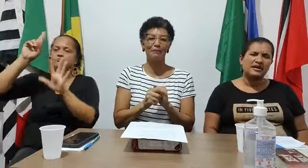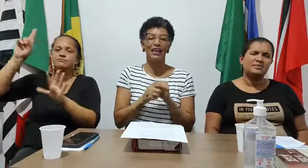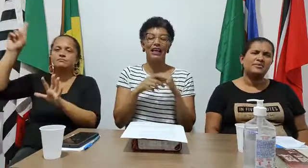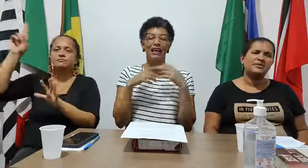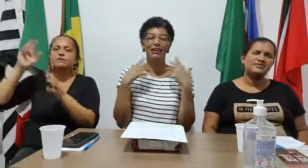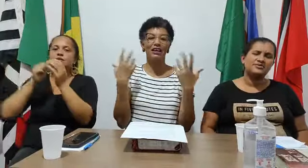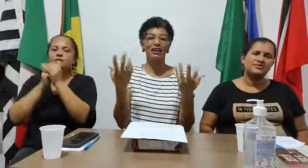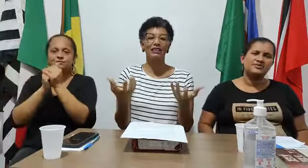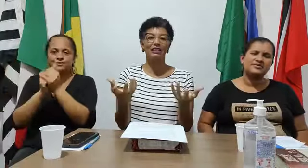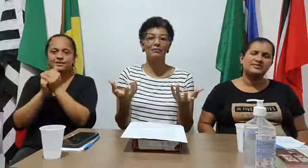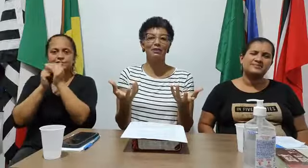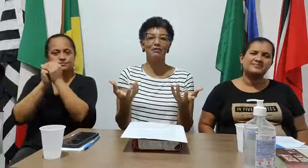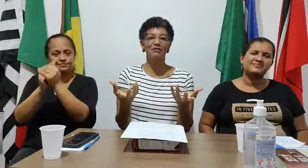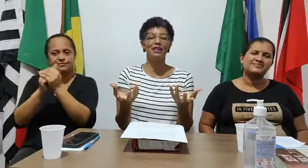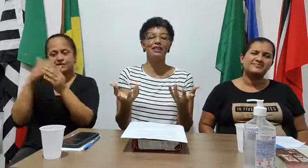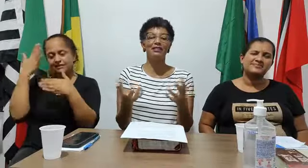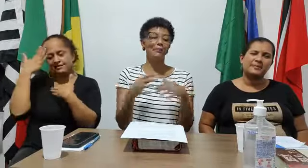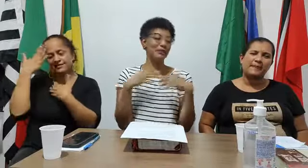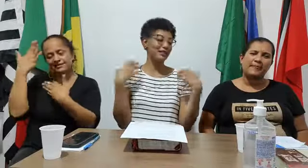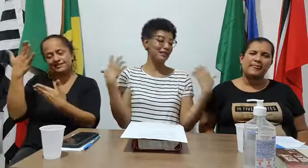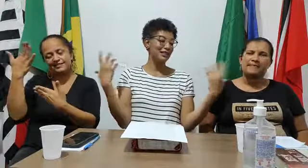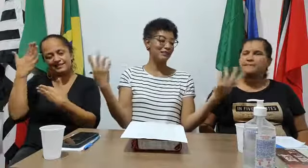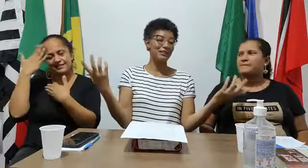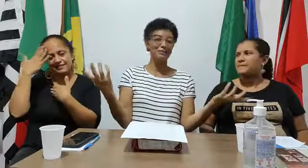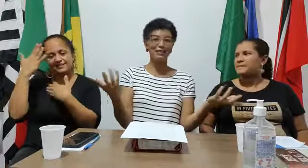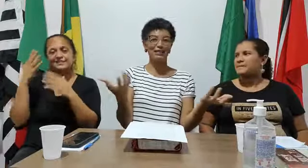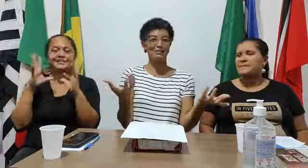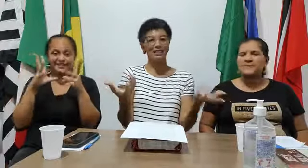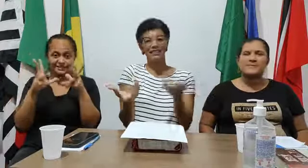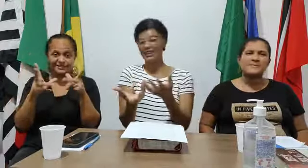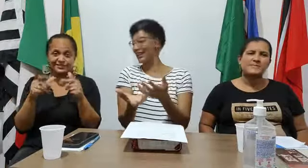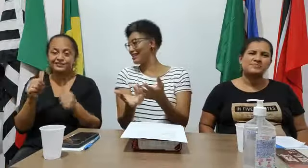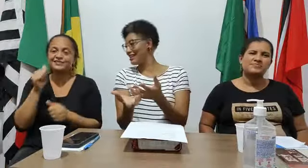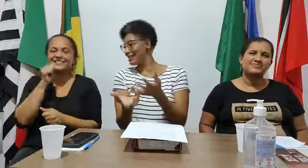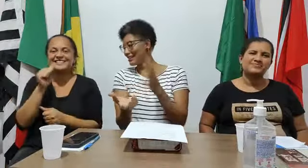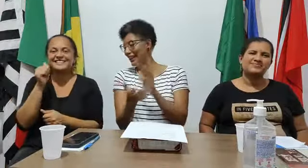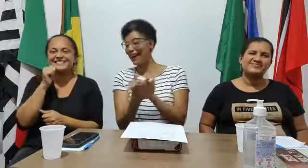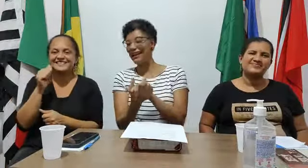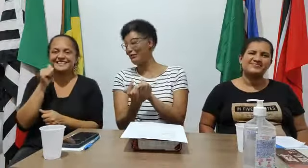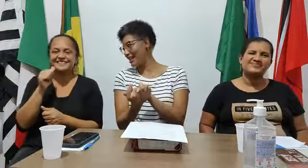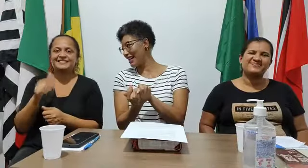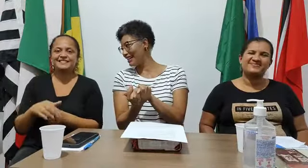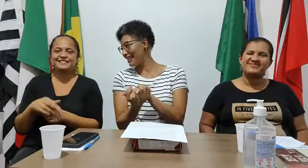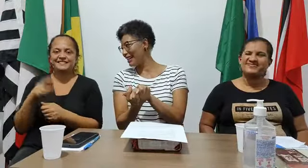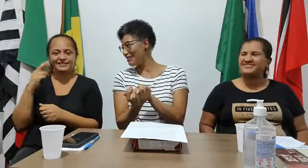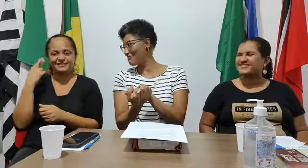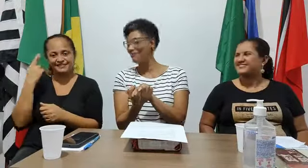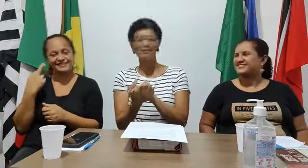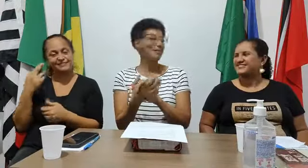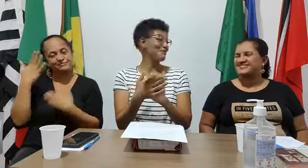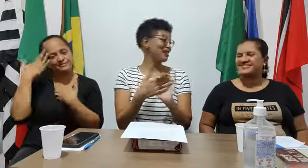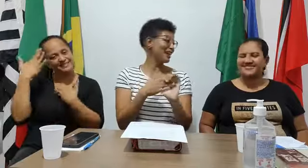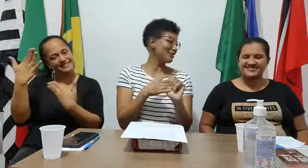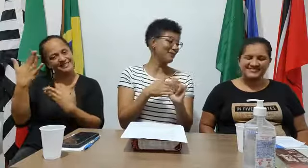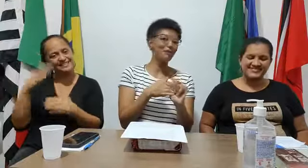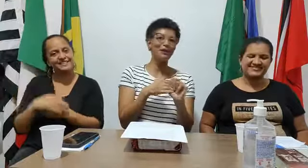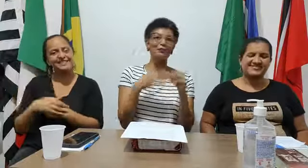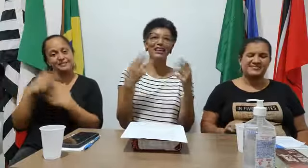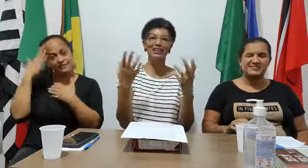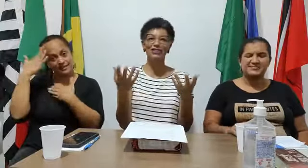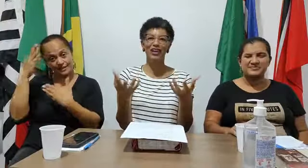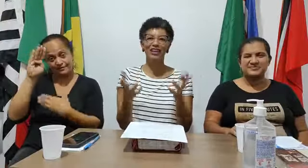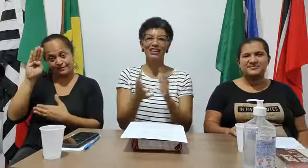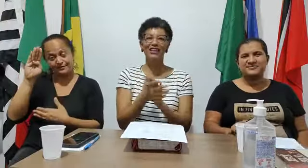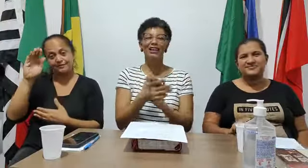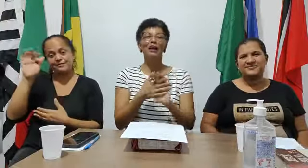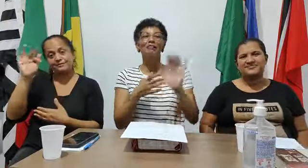amém. Eu quero agradecer mais uma vez a presença das minhas irmãs amadas e queridas. A Rê, obrigada, Rê. Obrigada, Fabi,